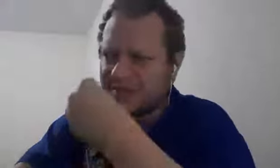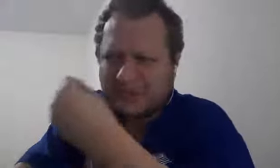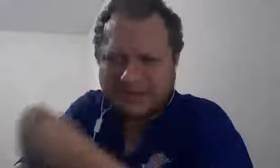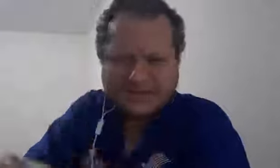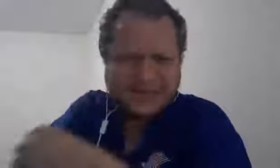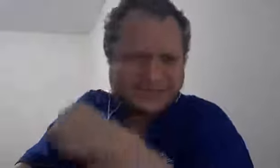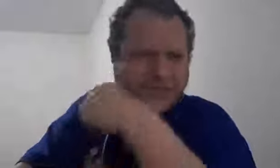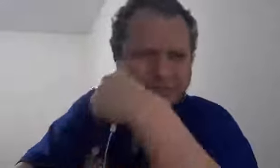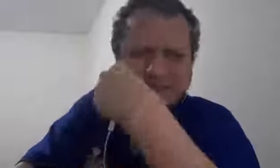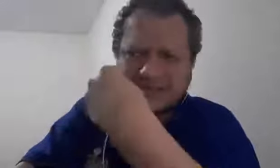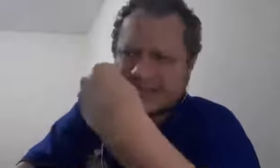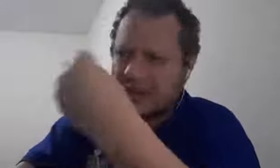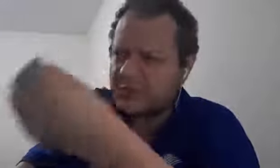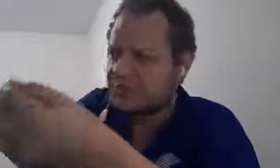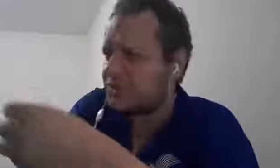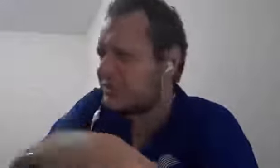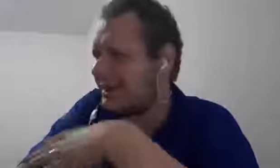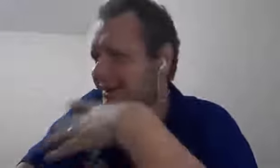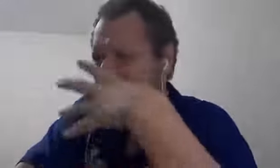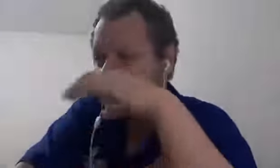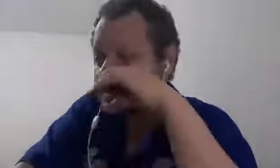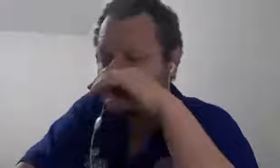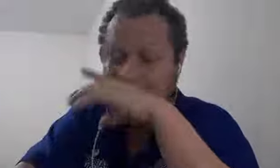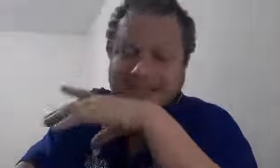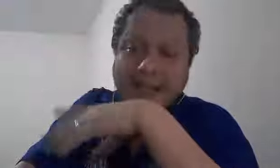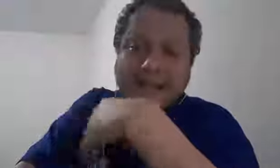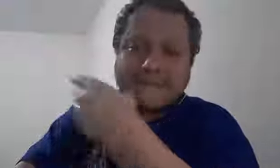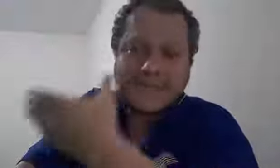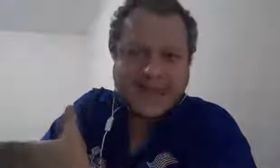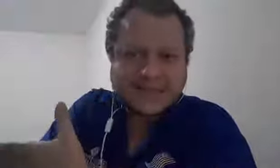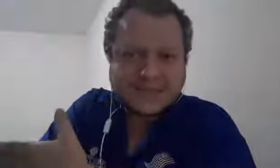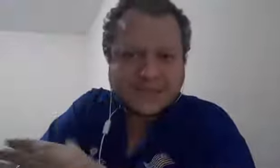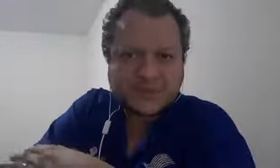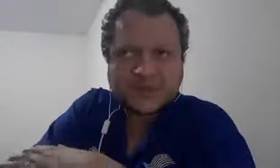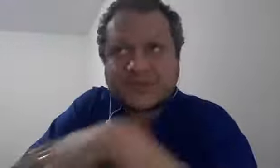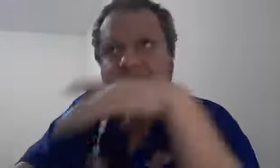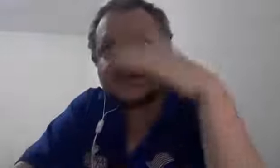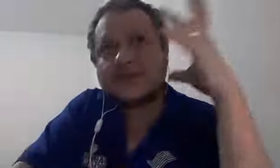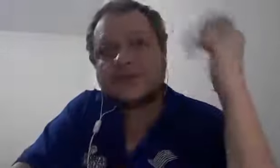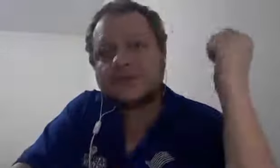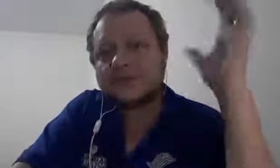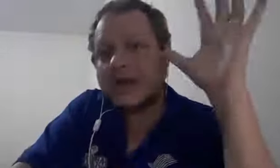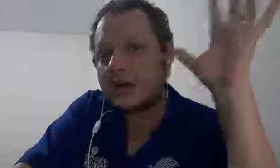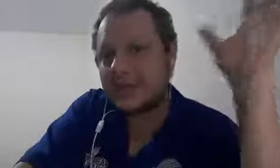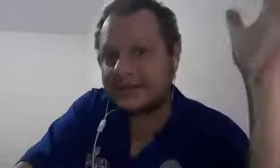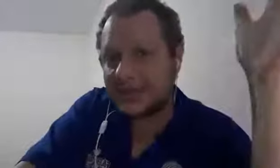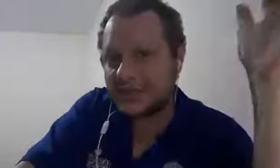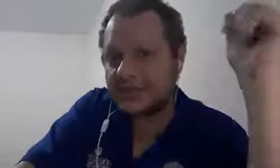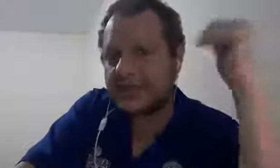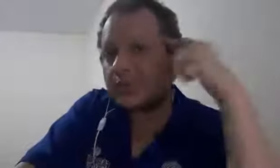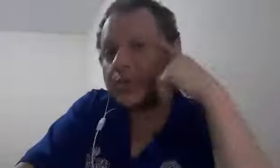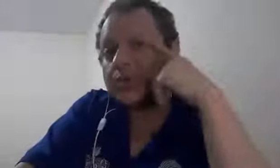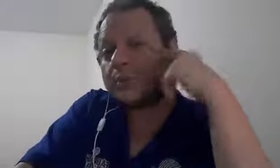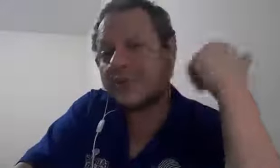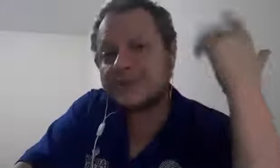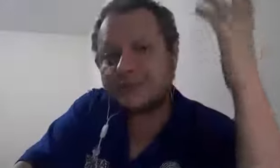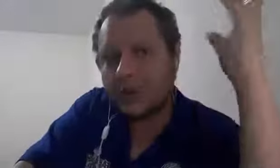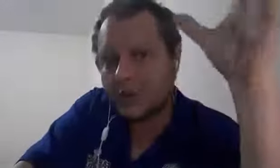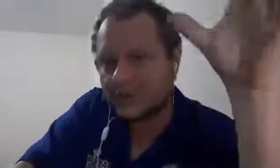para entrar, não conseguiu instalar o Zoom, aquelas coisas todas, mas essas pessoas de vez em quando dão uma interagida lá no grupo, responde